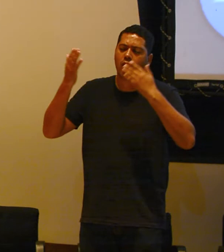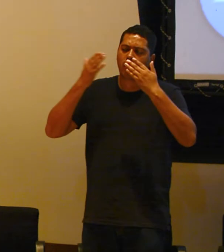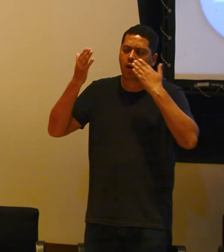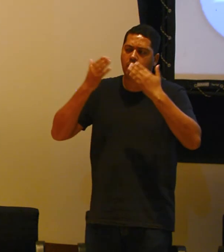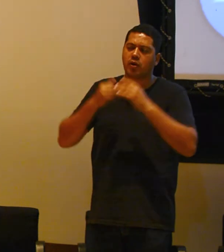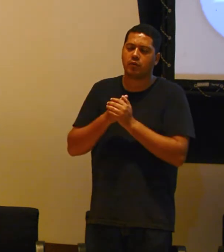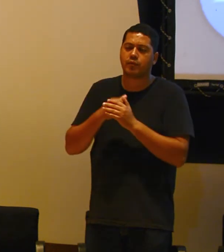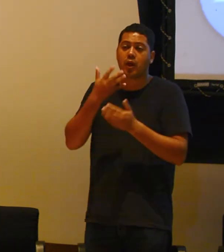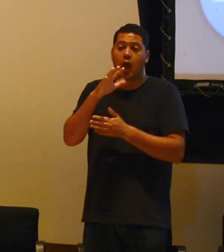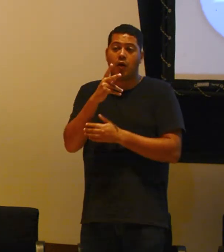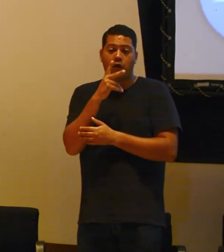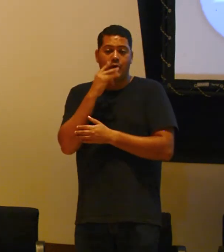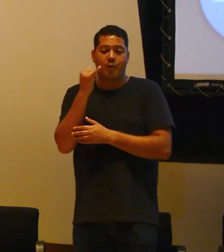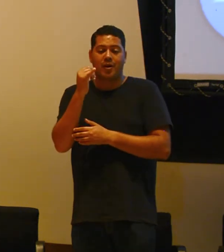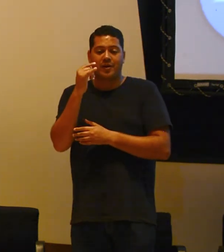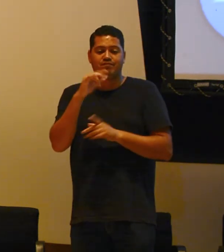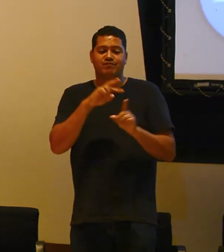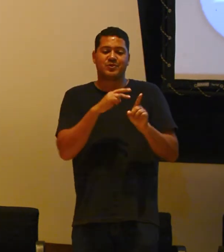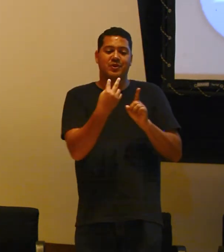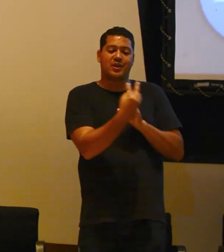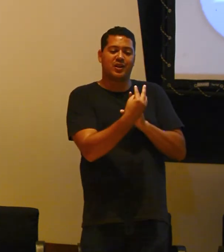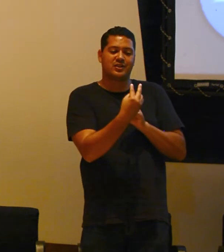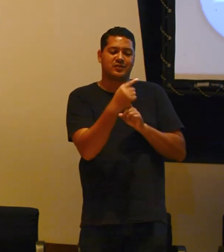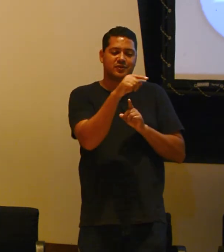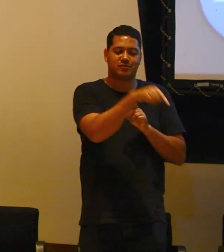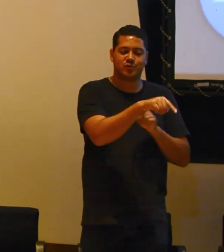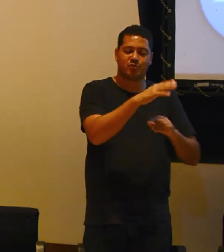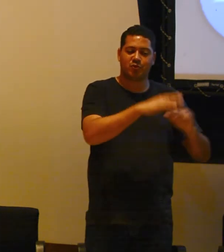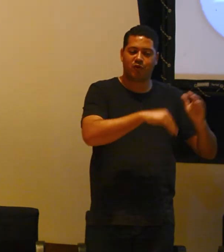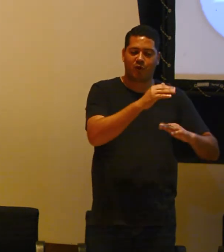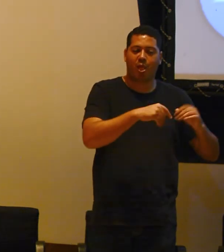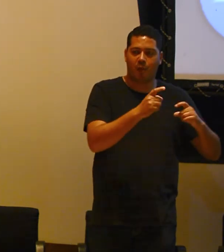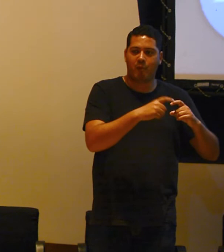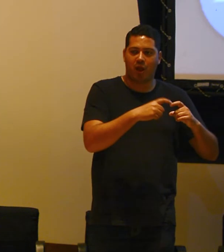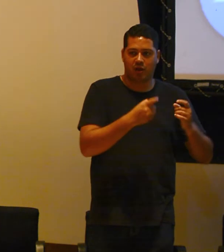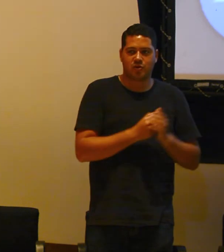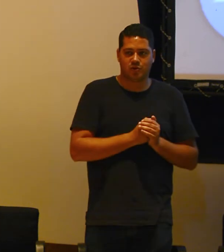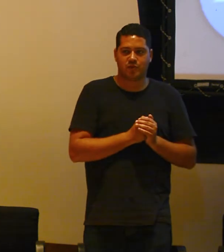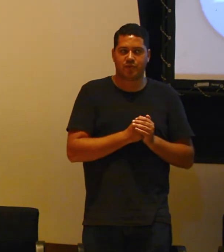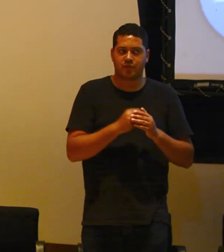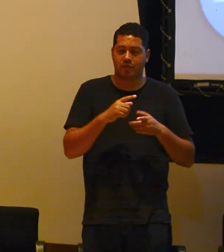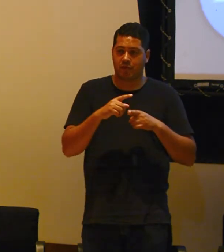pais colocam as expectativas em cima do profissional, mas assim, nós